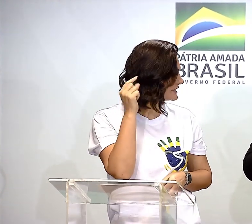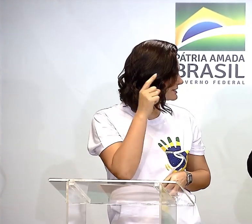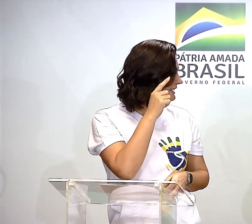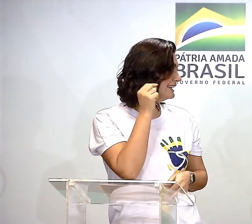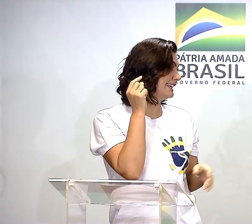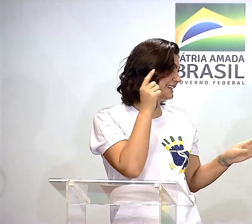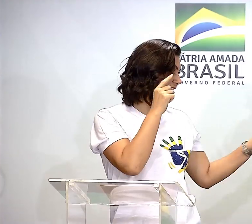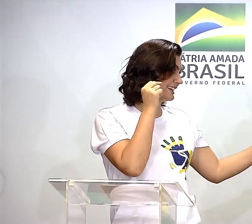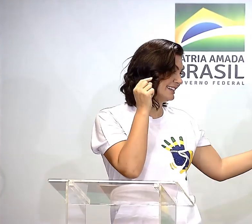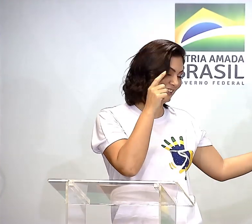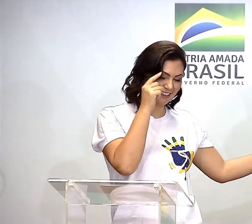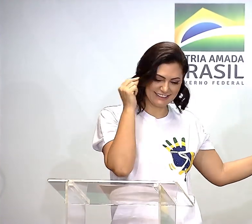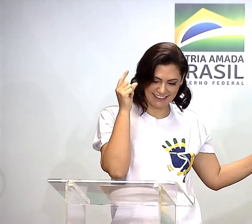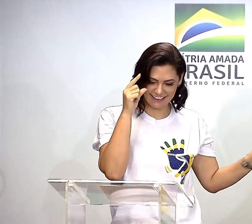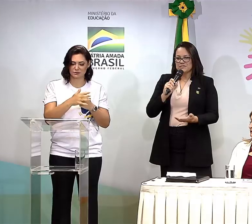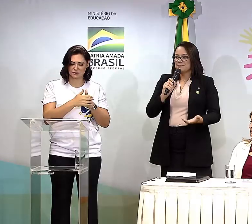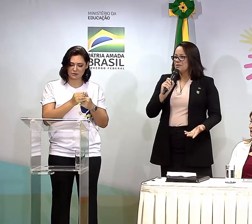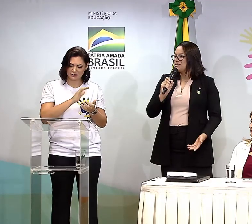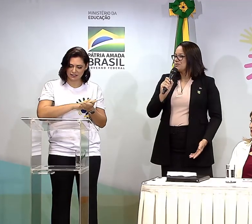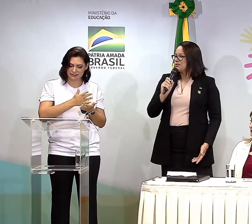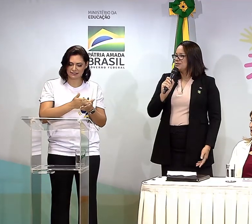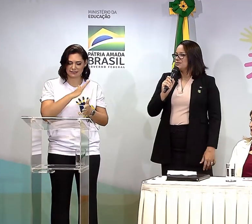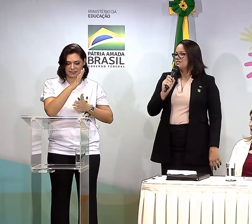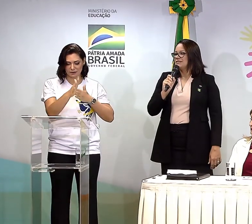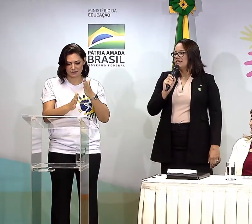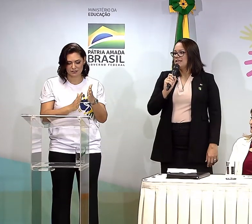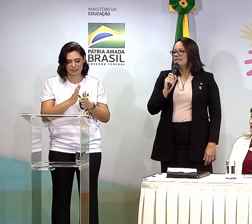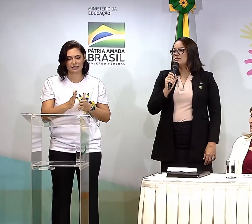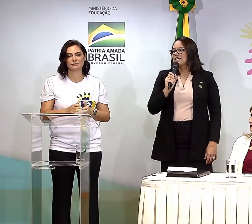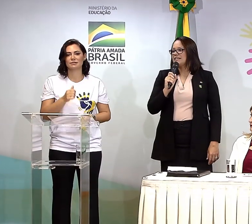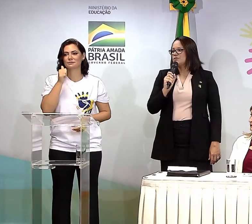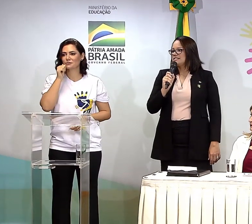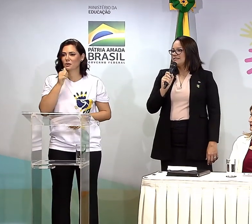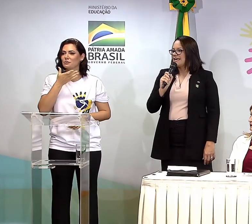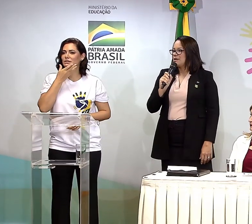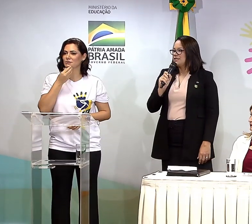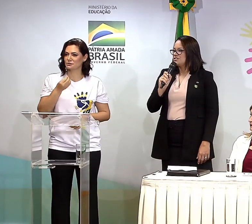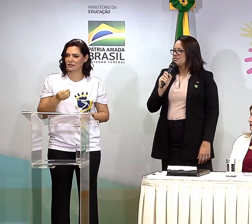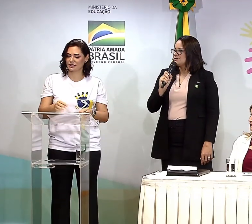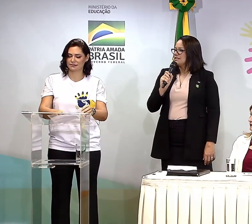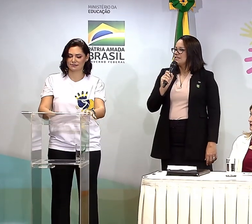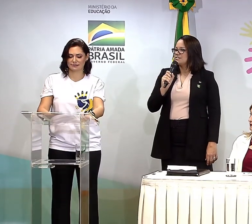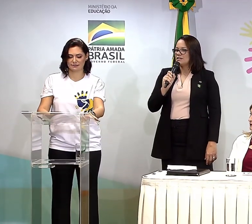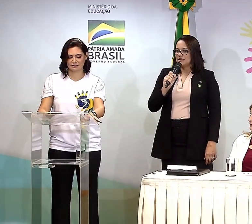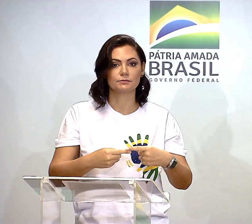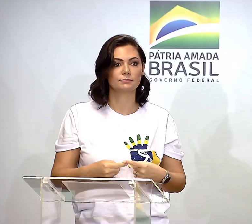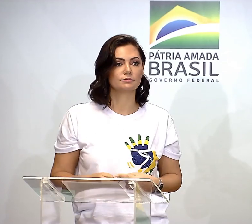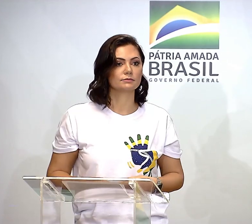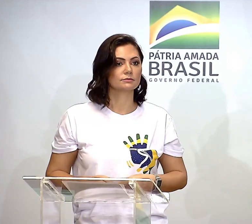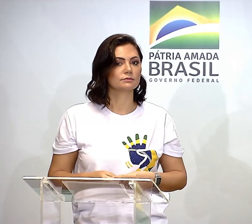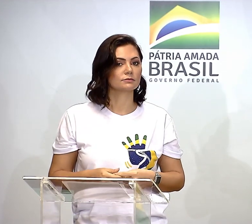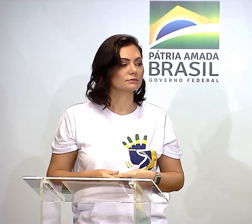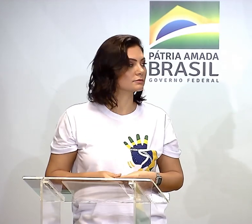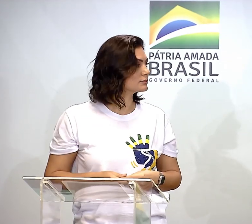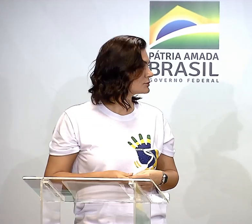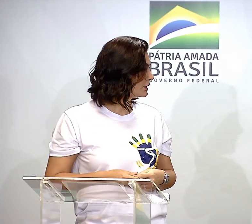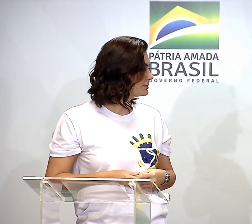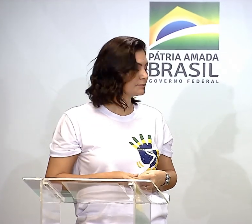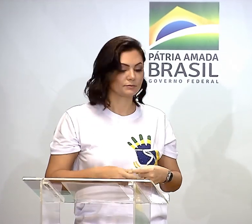para a educação dos surdos. Michele lembrou que só com a inclusão dessa população é possível fazer uma sociedade